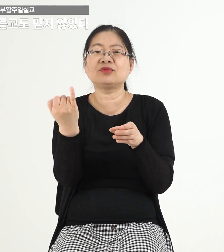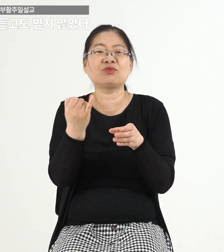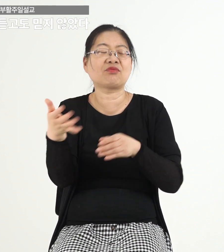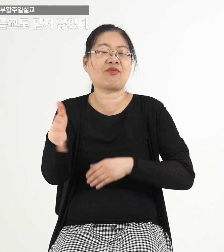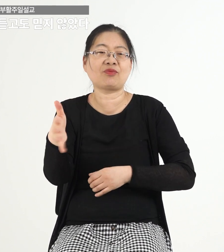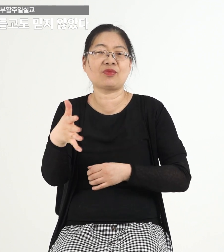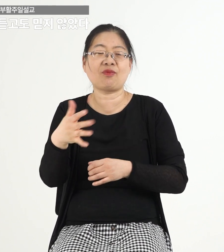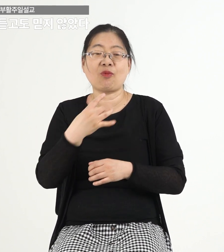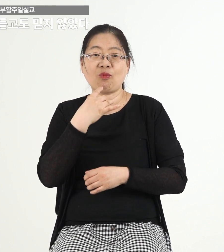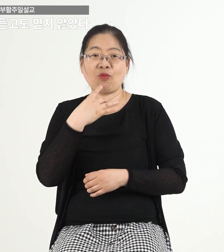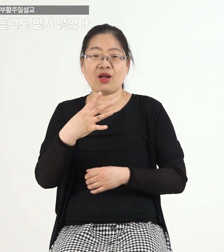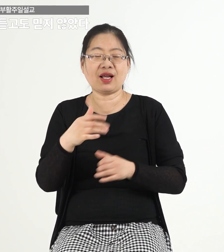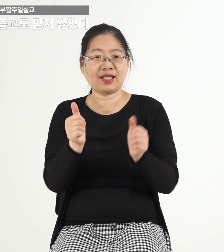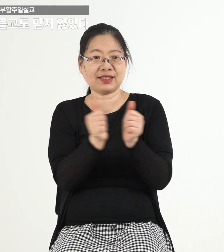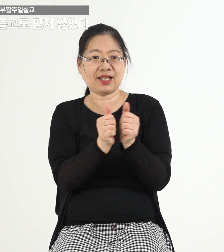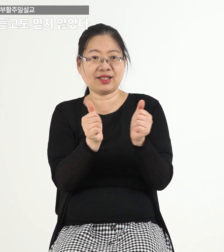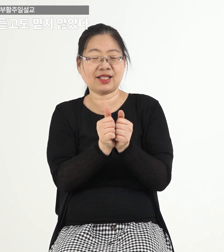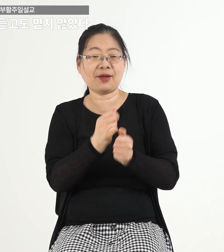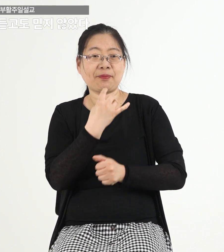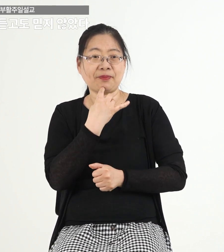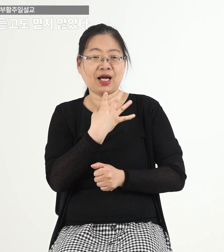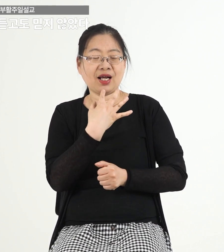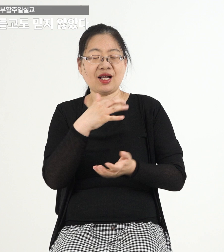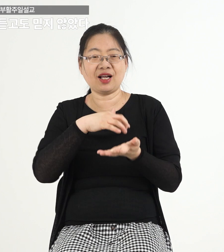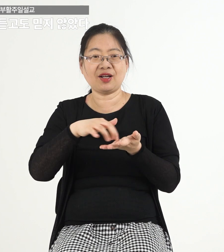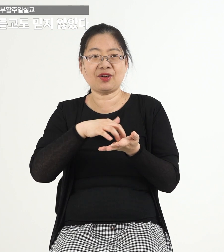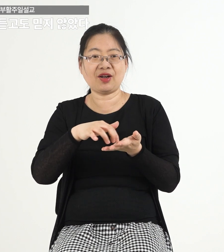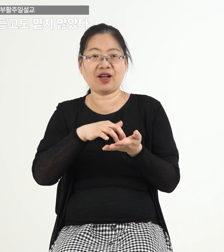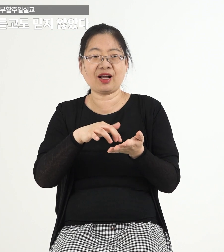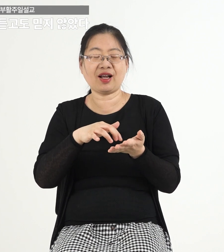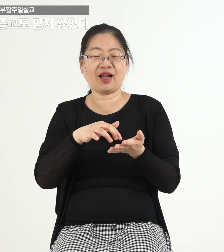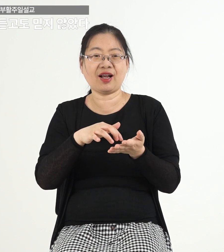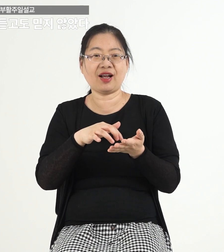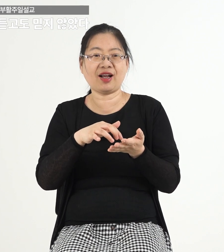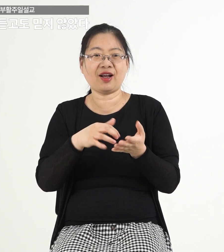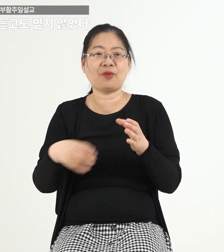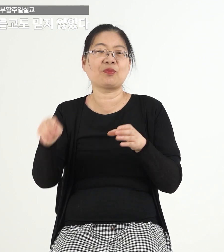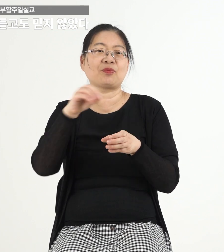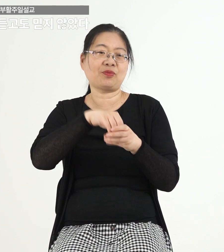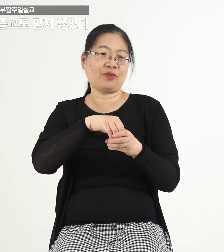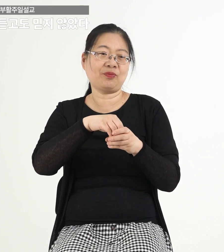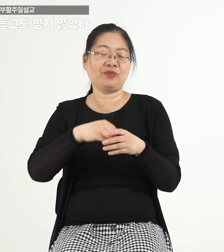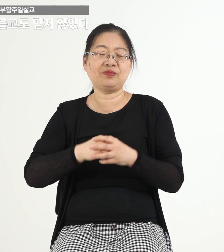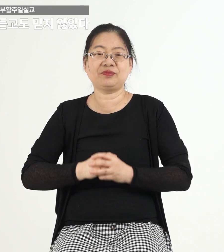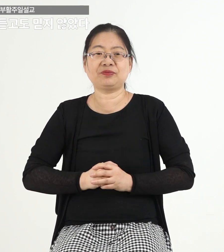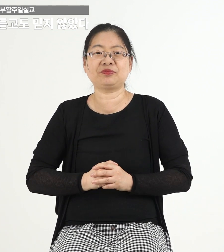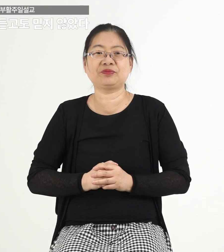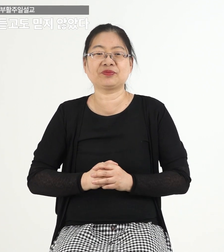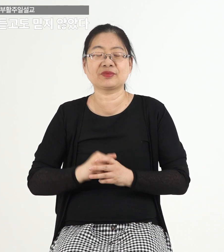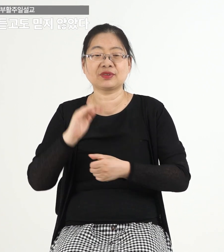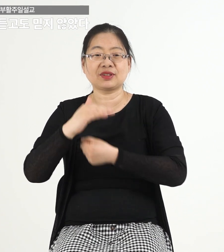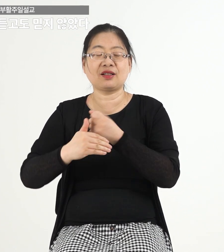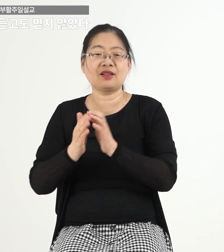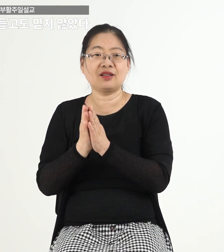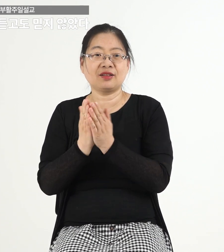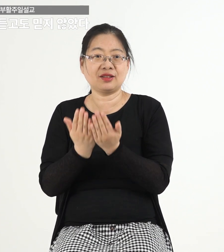오로지 남자들만 숫자에 헤아림을 받았어요.